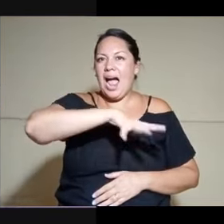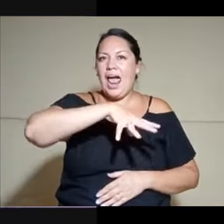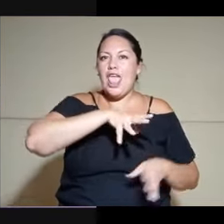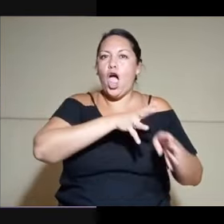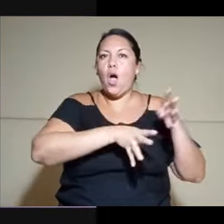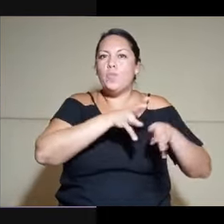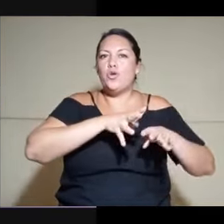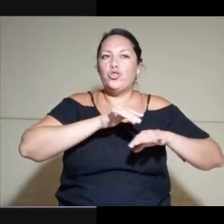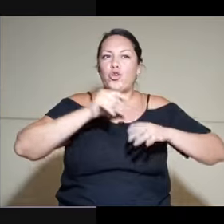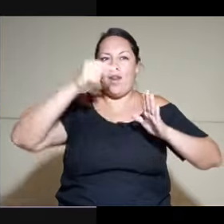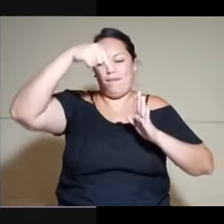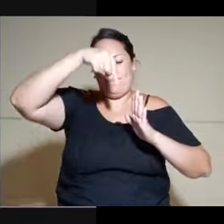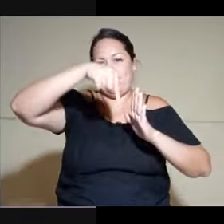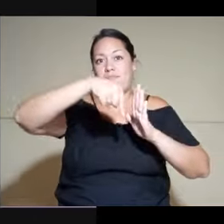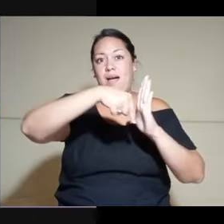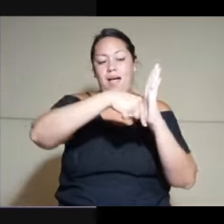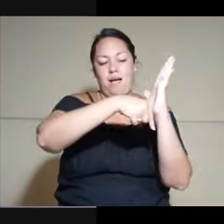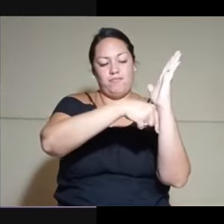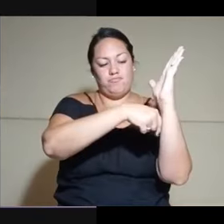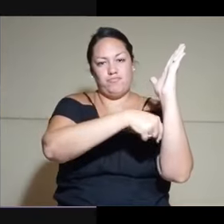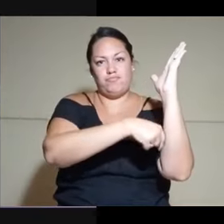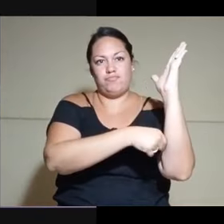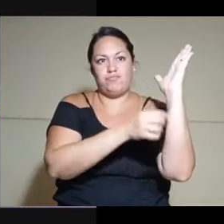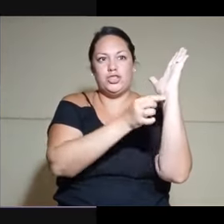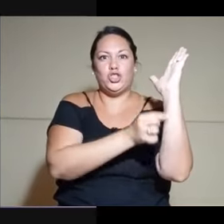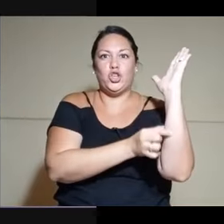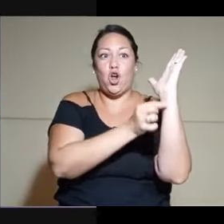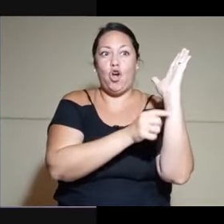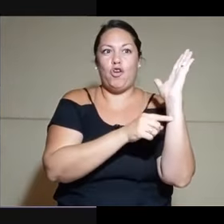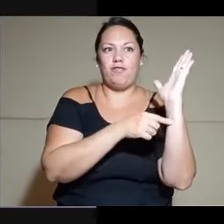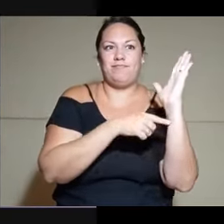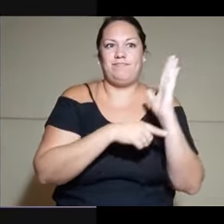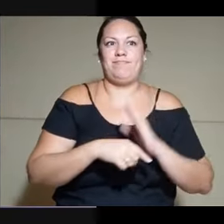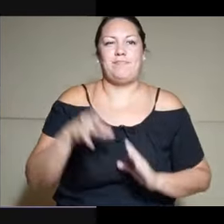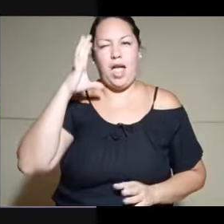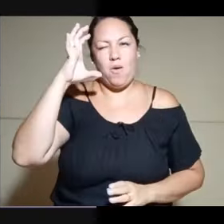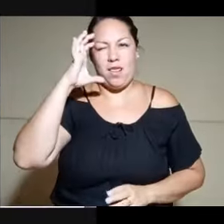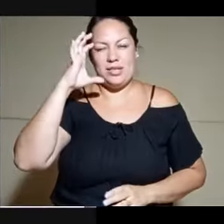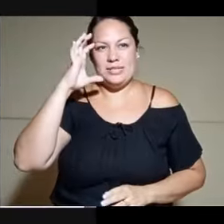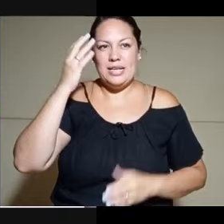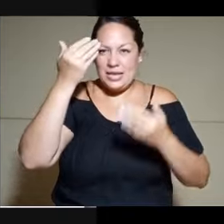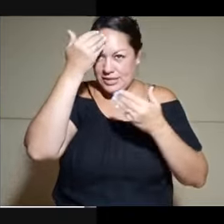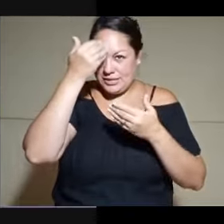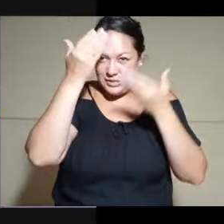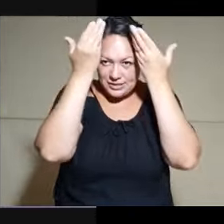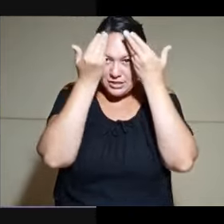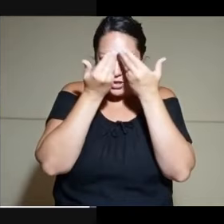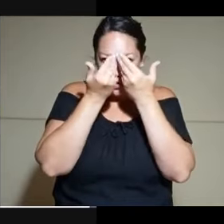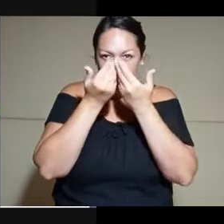área motora. Esa área motora, ¿no es cierto?, baja, empieza a bajar.